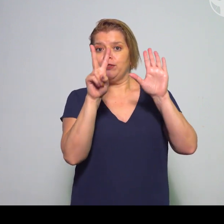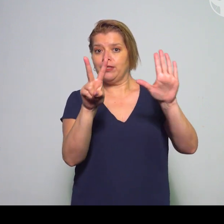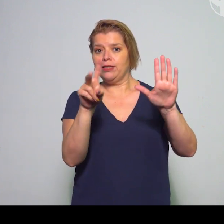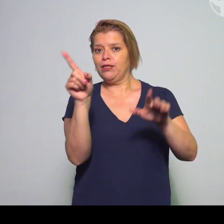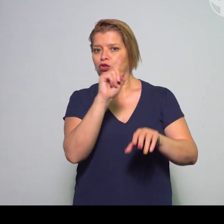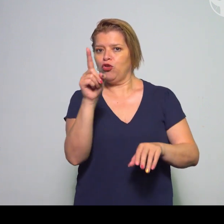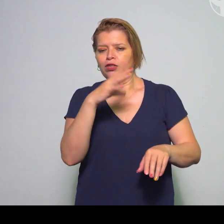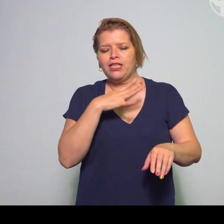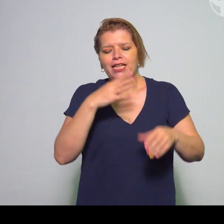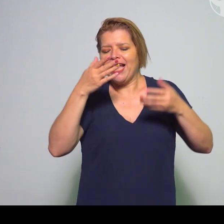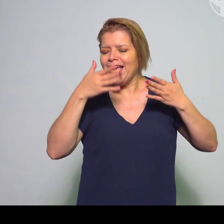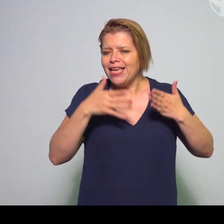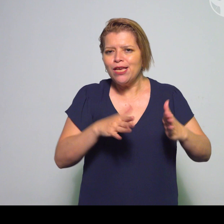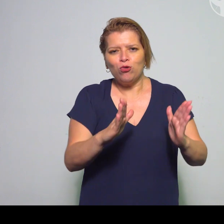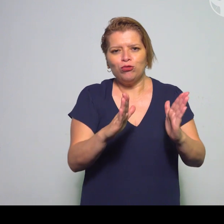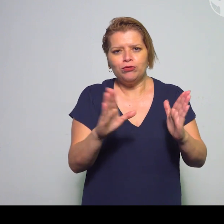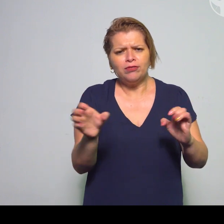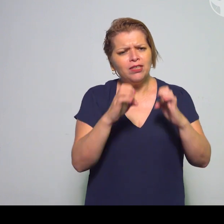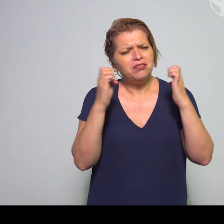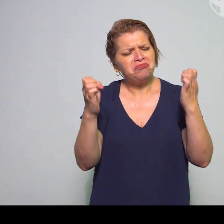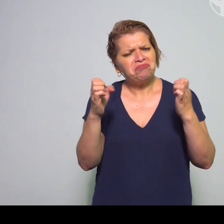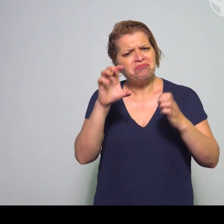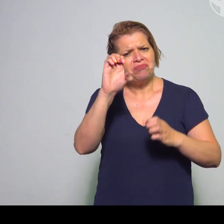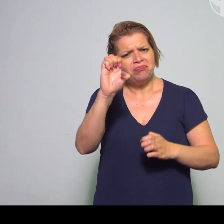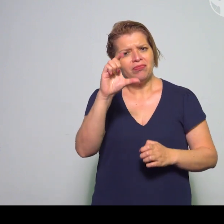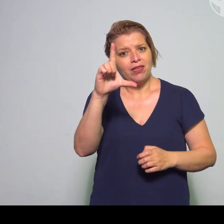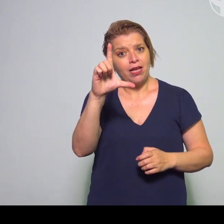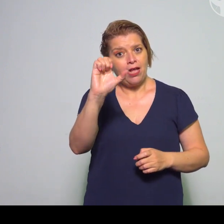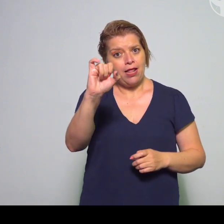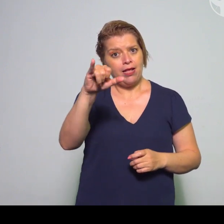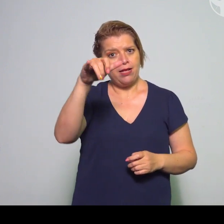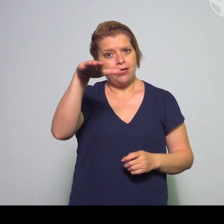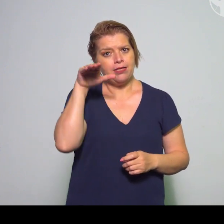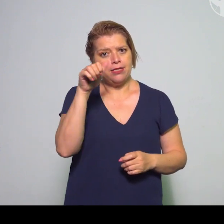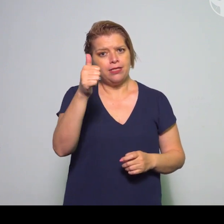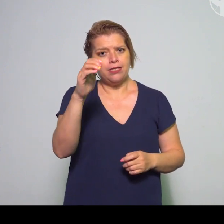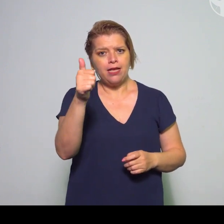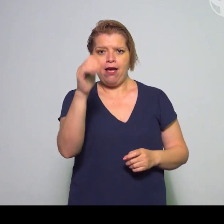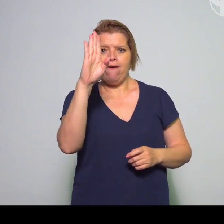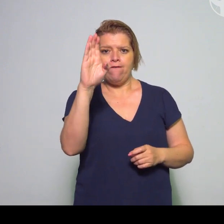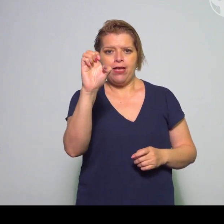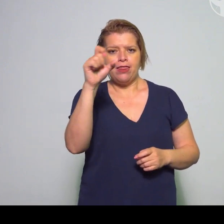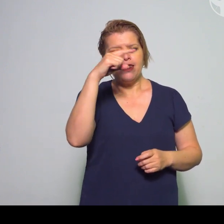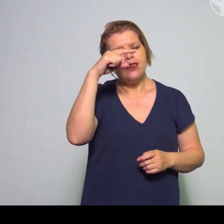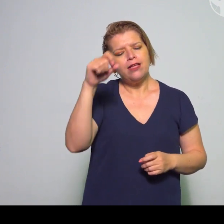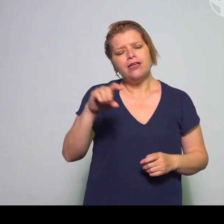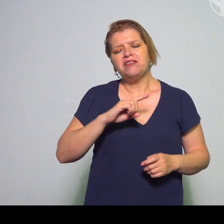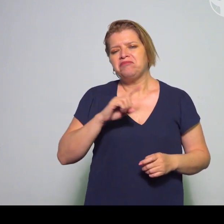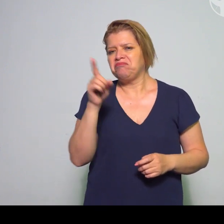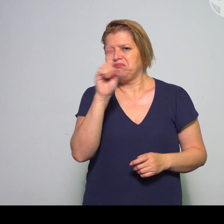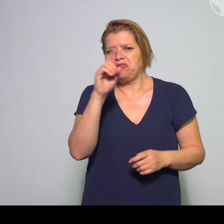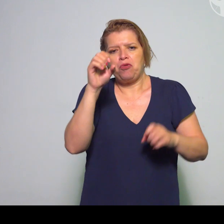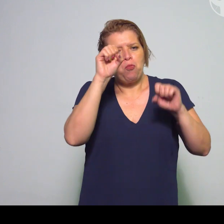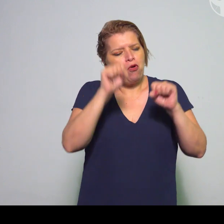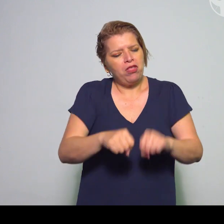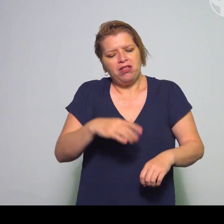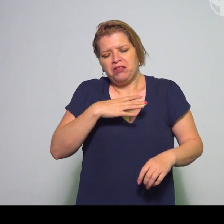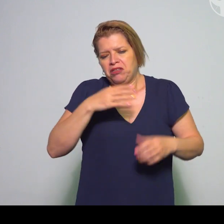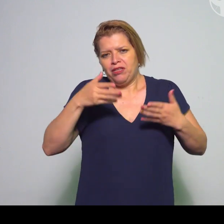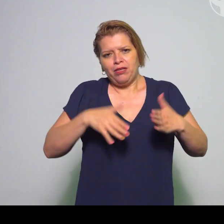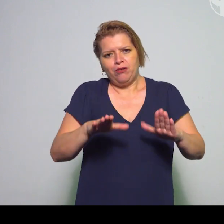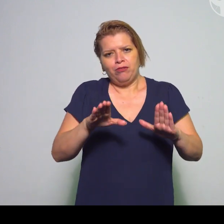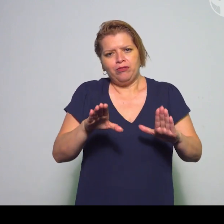7, pero no tenían hijos porque Elizabeth era estéril y los dos además eran de